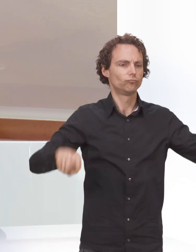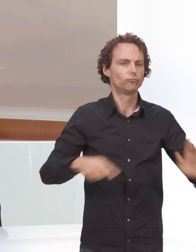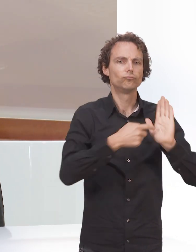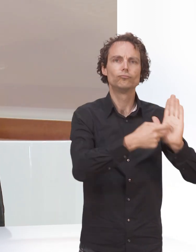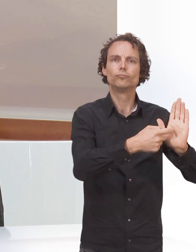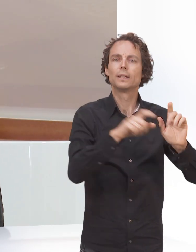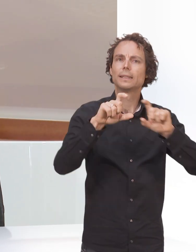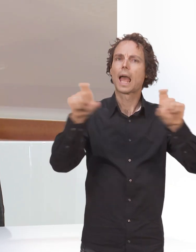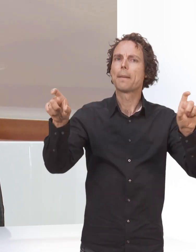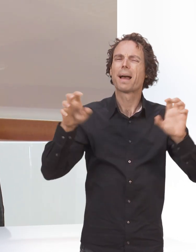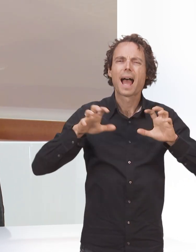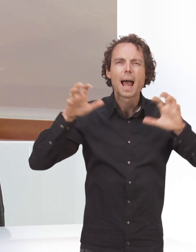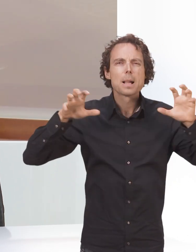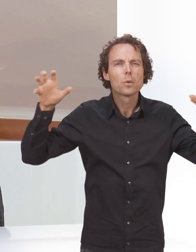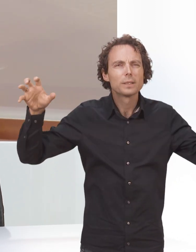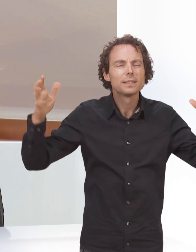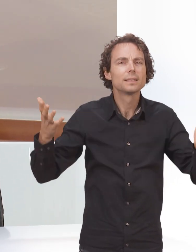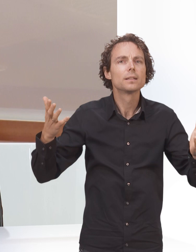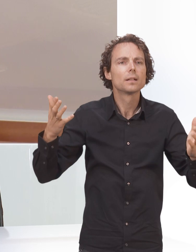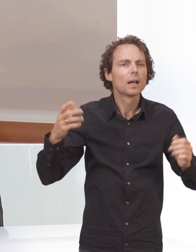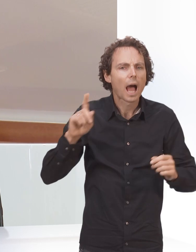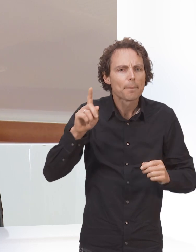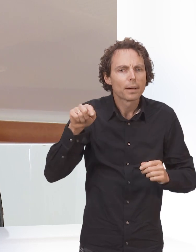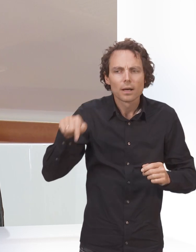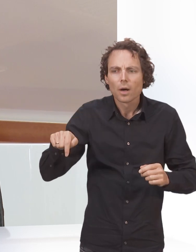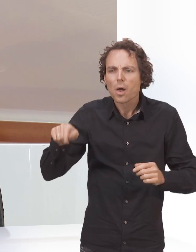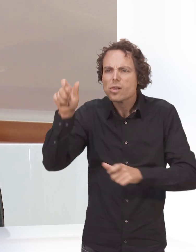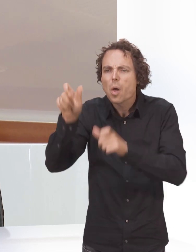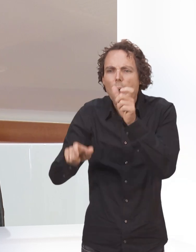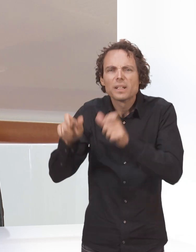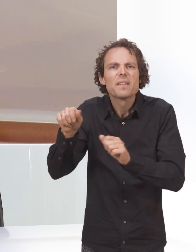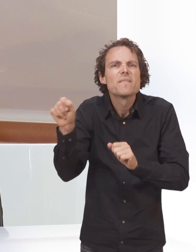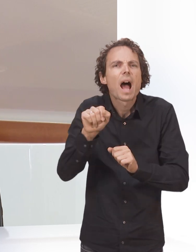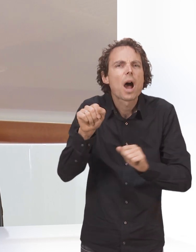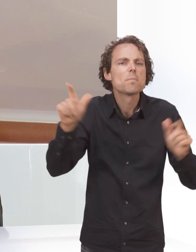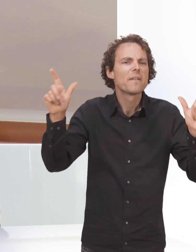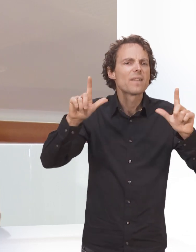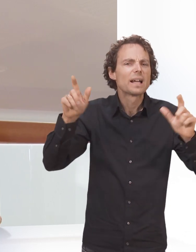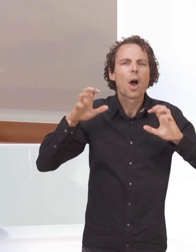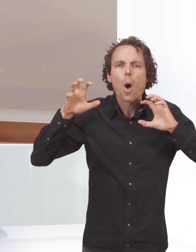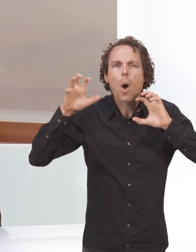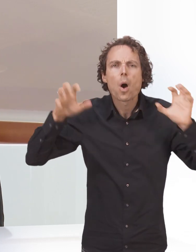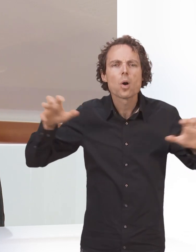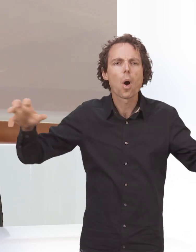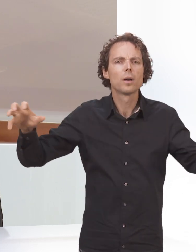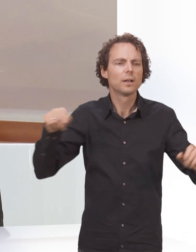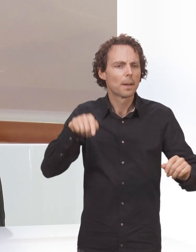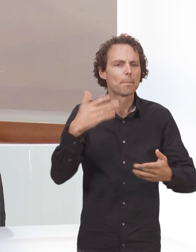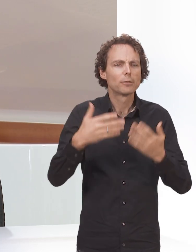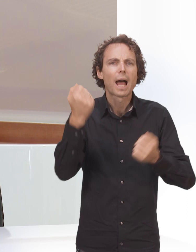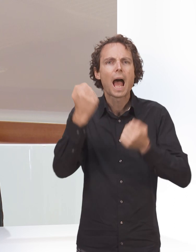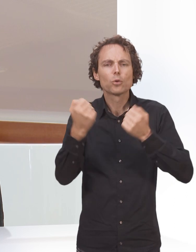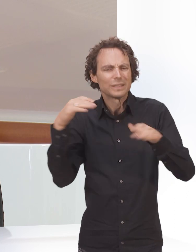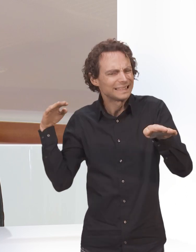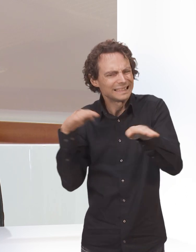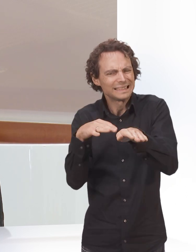Thema Halloween. Warum Leute den Horror feiern. Ich habe gedacht, wenn eine Massenkarambolage ist, das